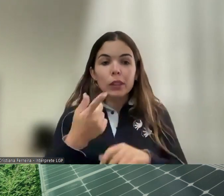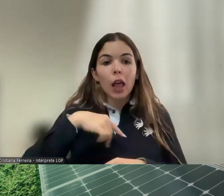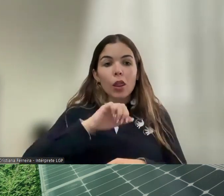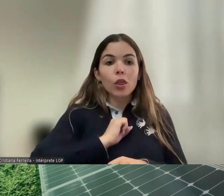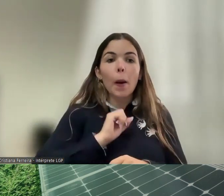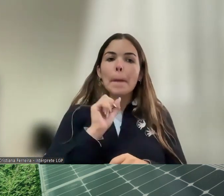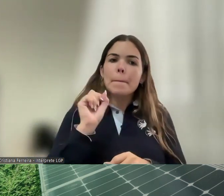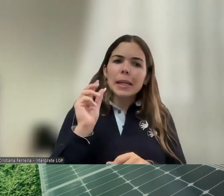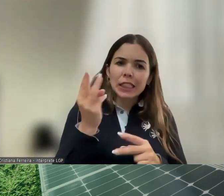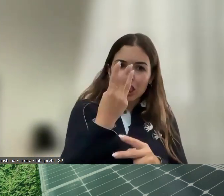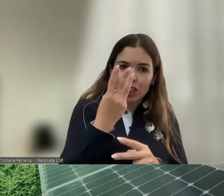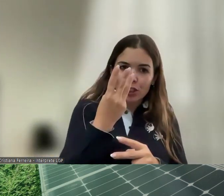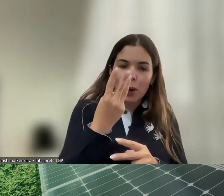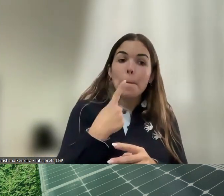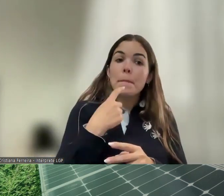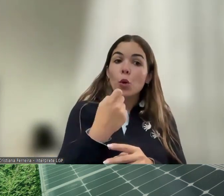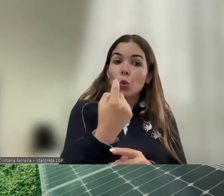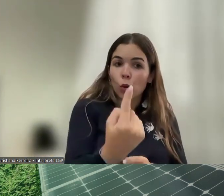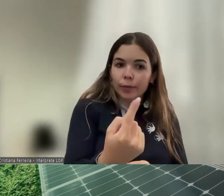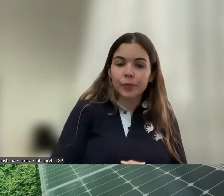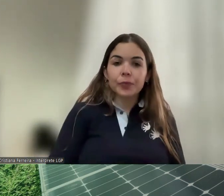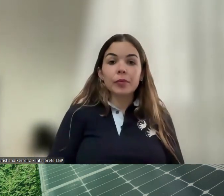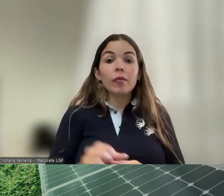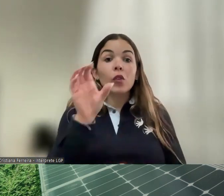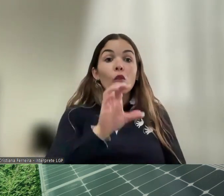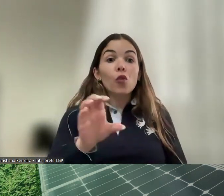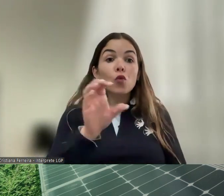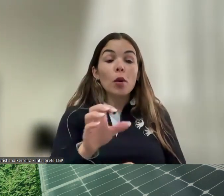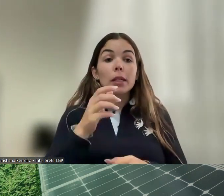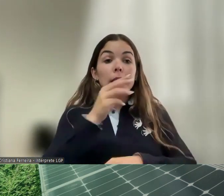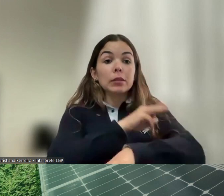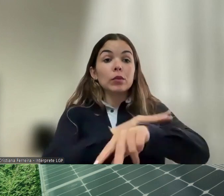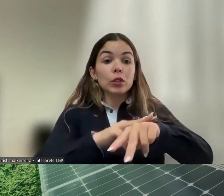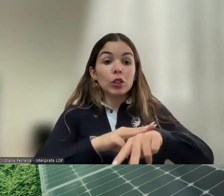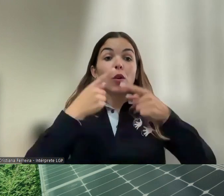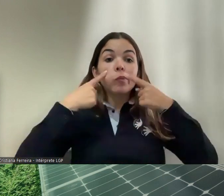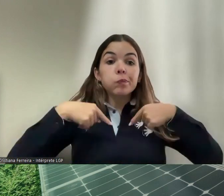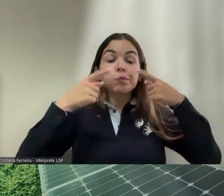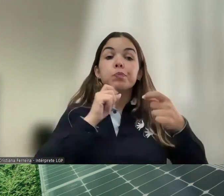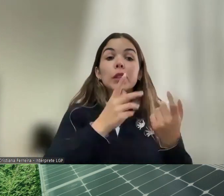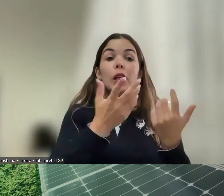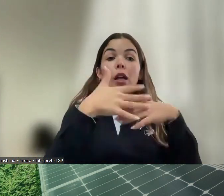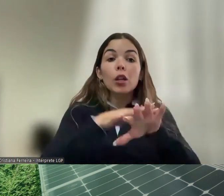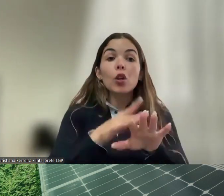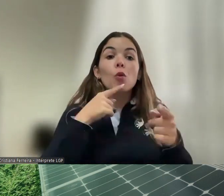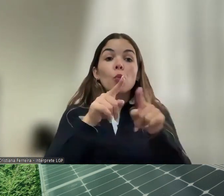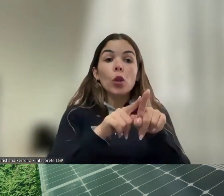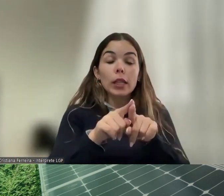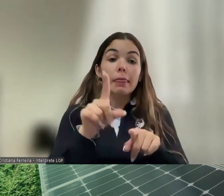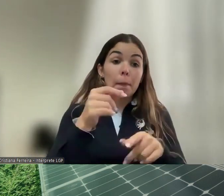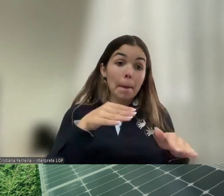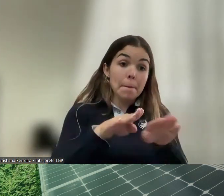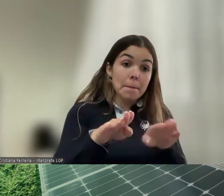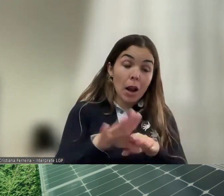uma primeira pergunta. De que modo é que a administração pública pode integrar os ODS nas suas políticas e práticas e